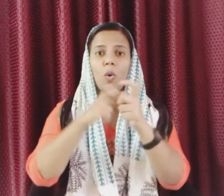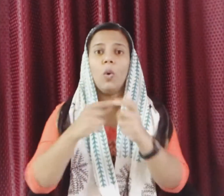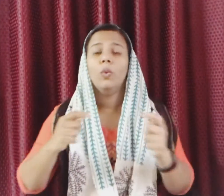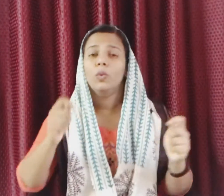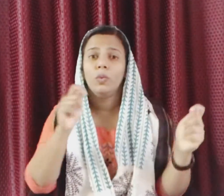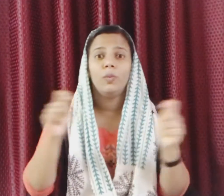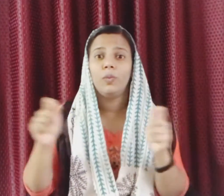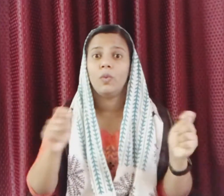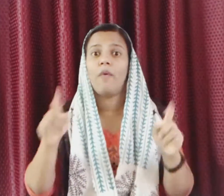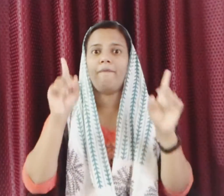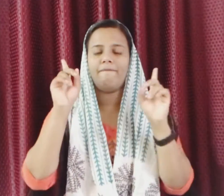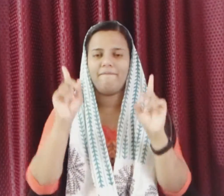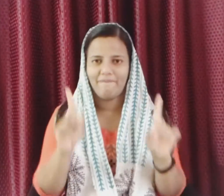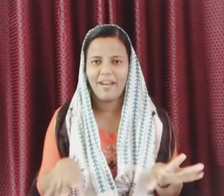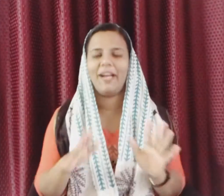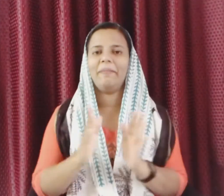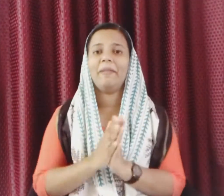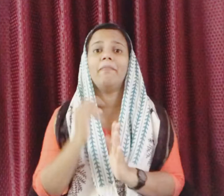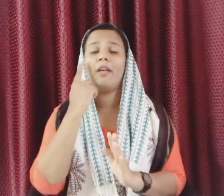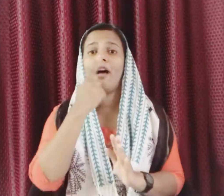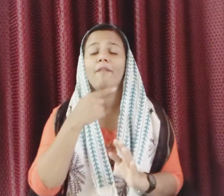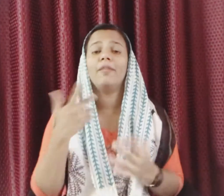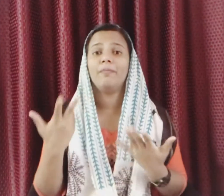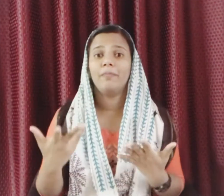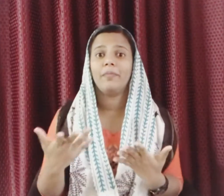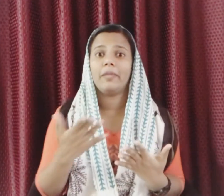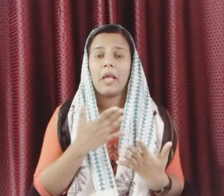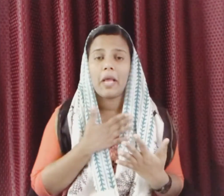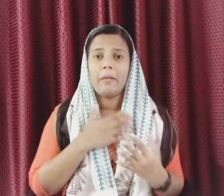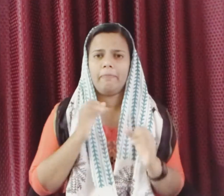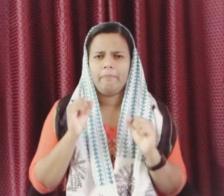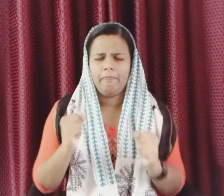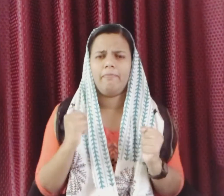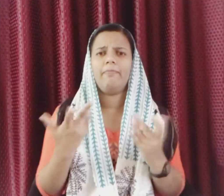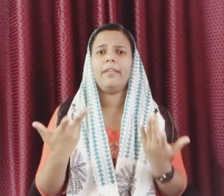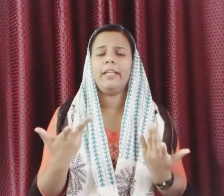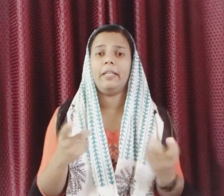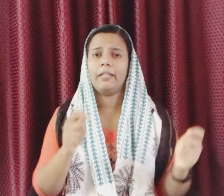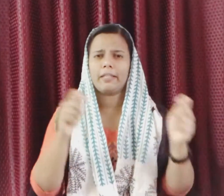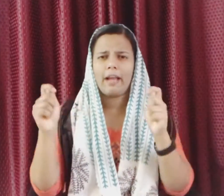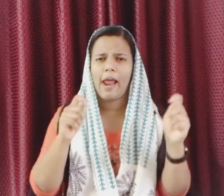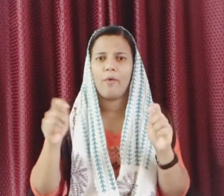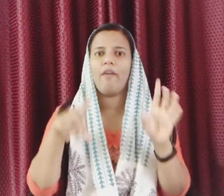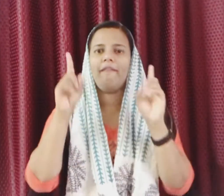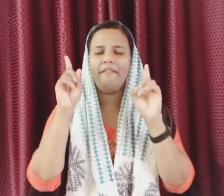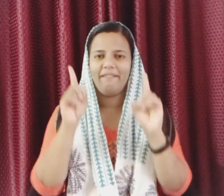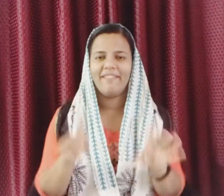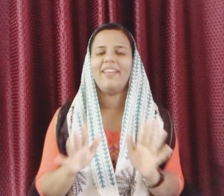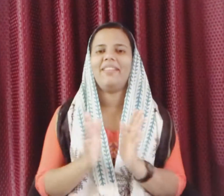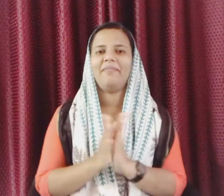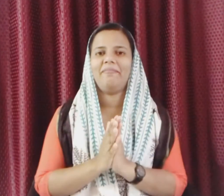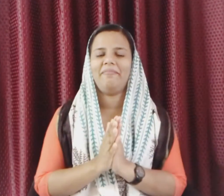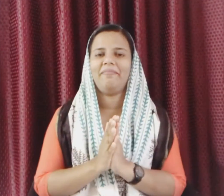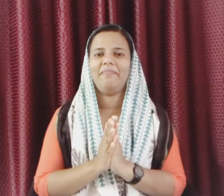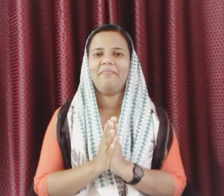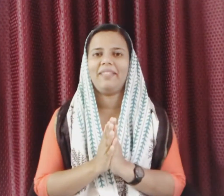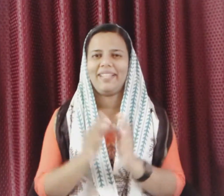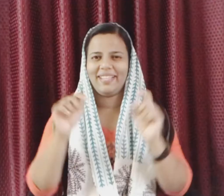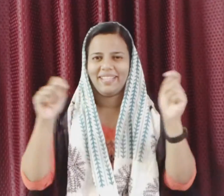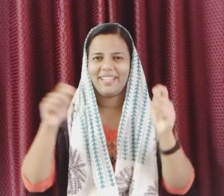കൺട്രോൾ ഉണ്ടാകണമെന്നാണ് ഇവിടെ പരിശുദ്ധാത്മാവ് നമ്മളെ ഓർപ്പിക്കുന്നത്. നമ്മുടെ നാവിനെ നമ്മൾ അതിശക്തമായ രീതിയിൽ കൺട്രോൾ ചെയ്യണം. ഹല്ലേലൂയ, സ്തോത്രം.